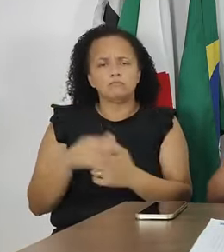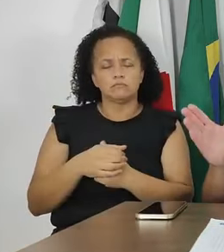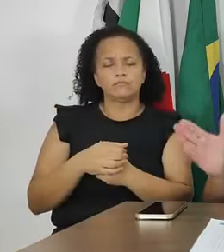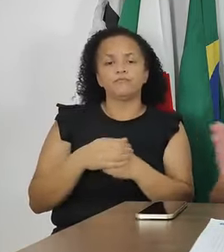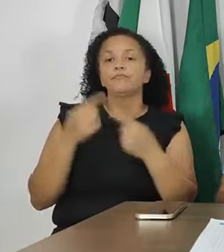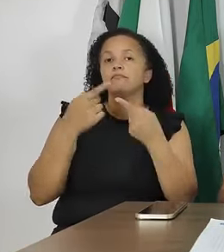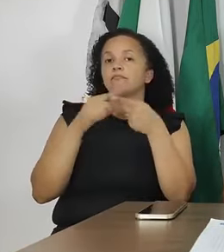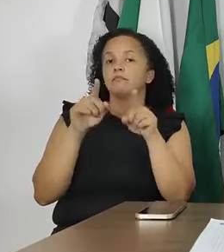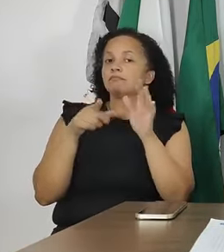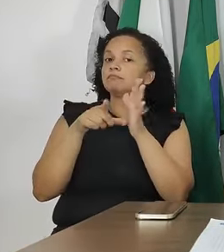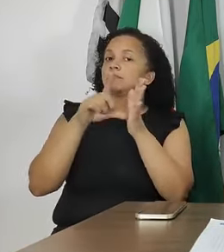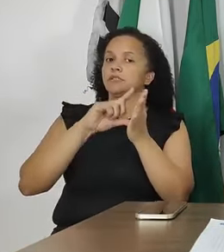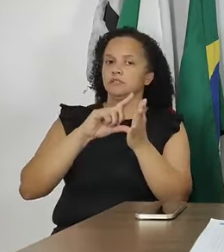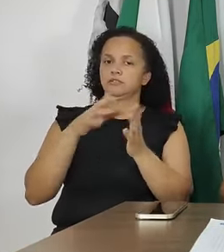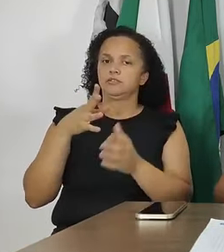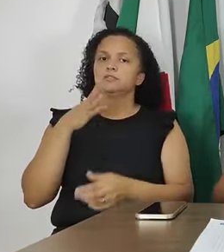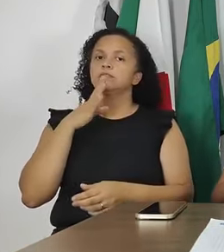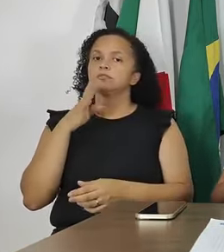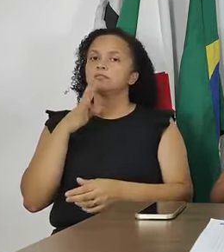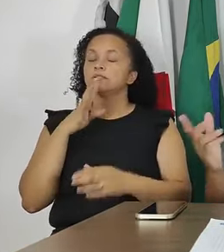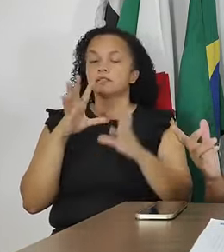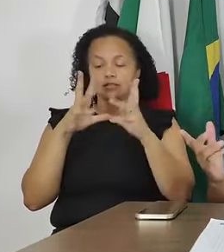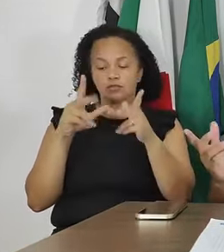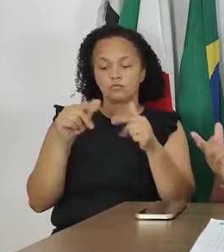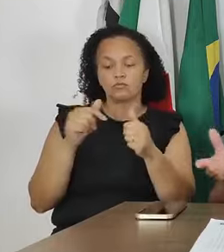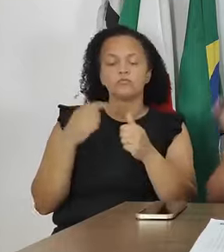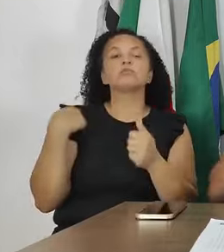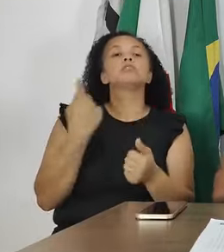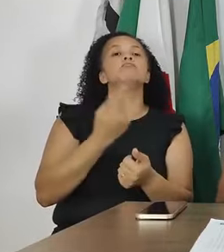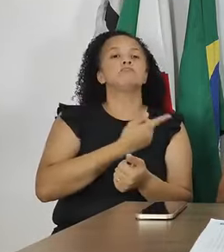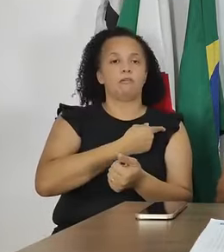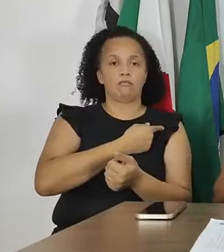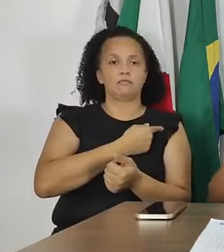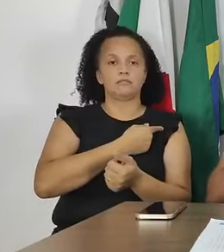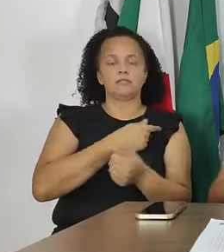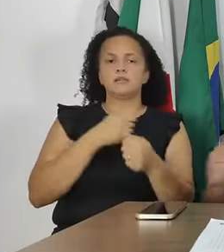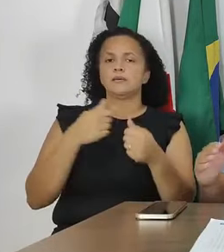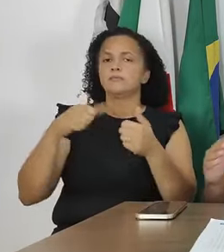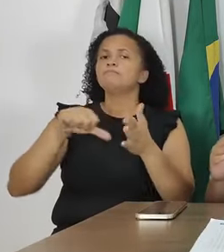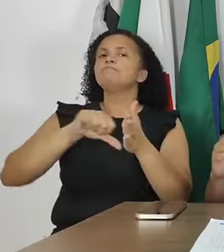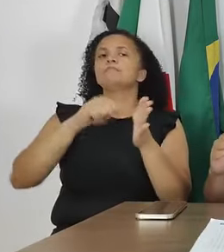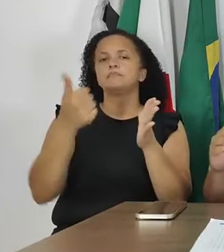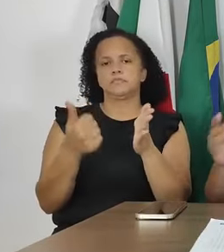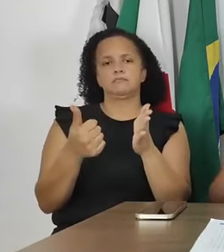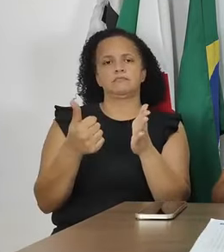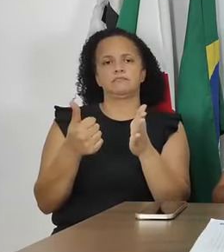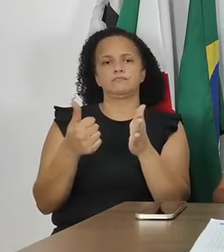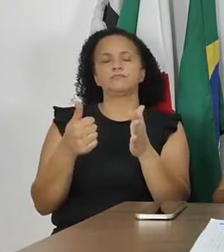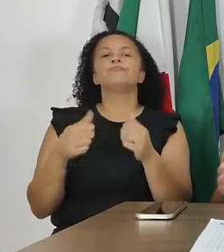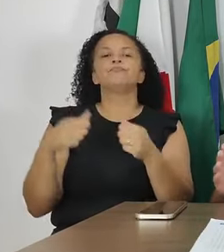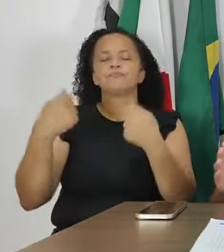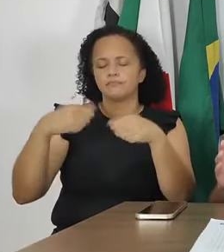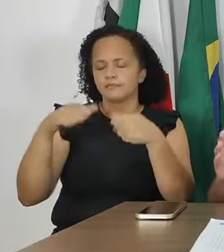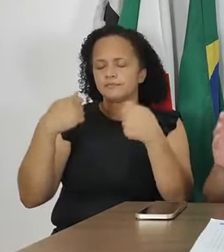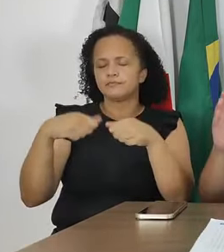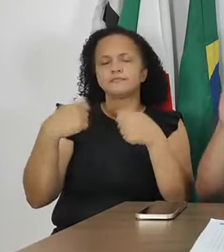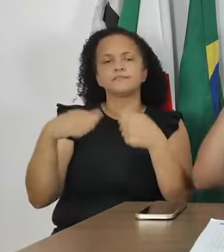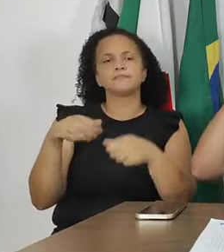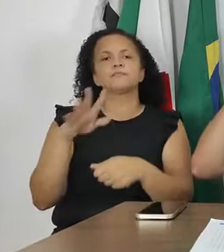esses passos de quem nós somos, o que nós temos, primeira parte, nós temos que